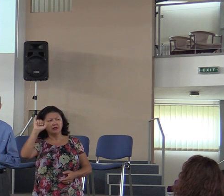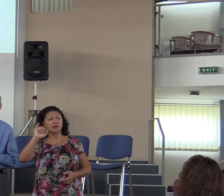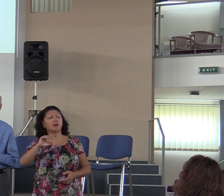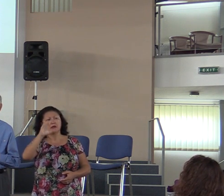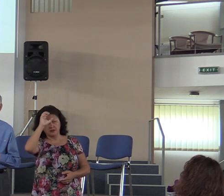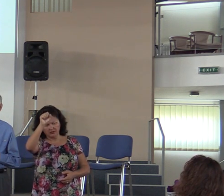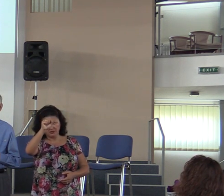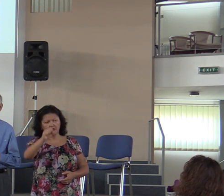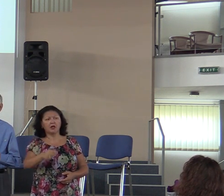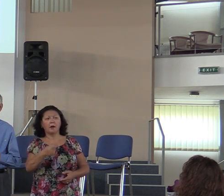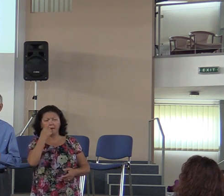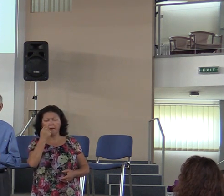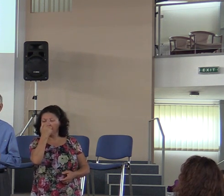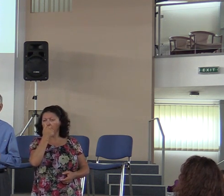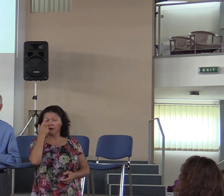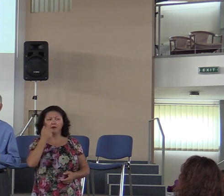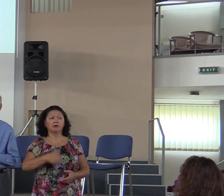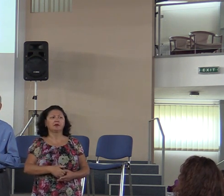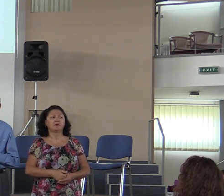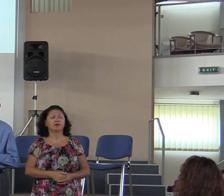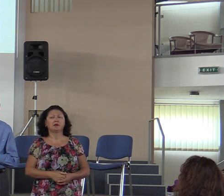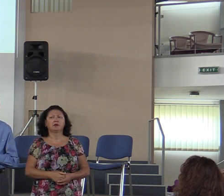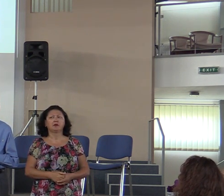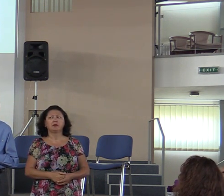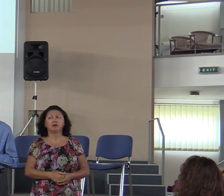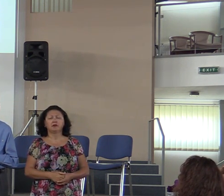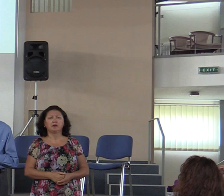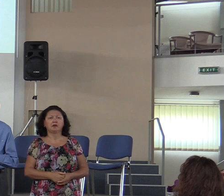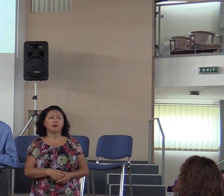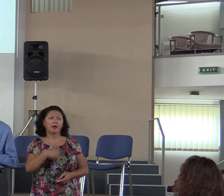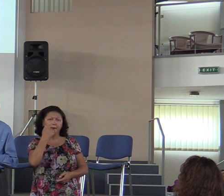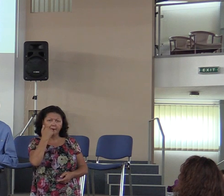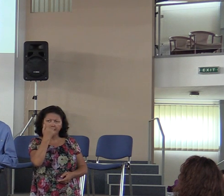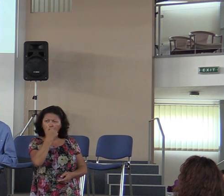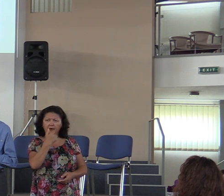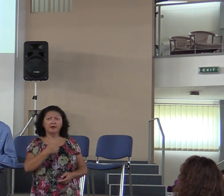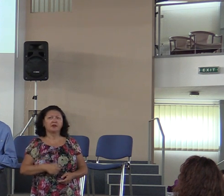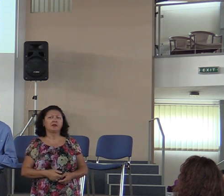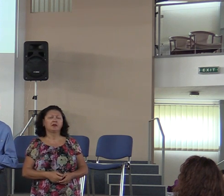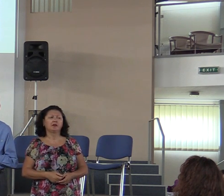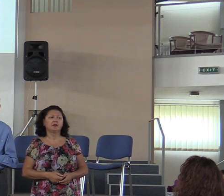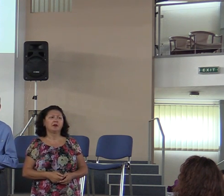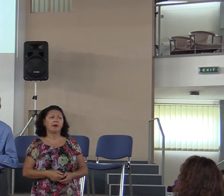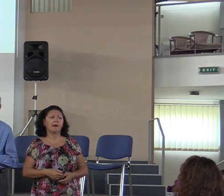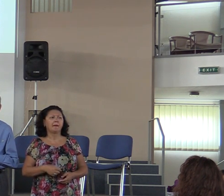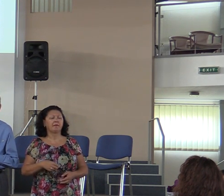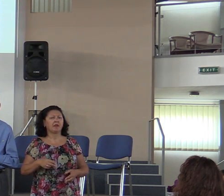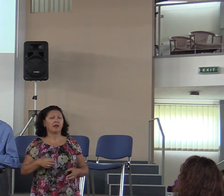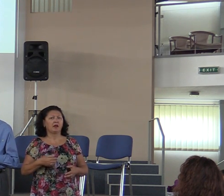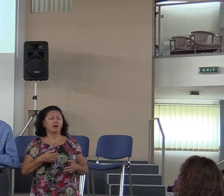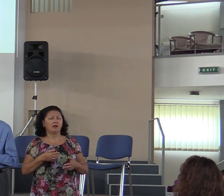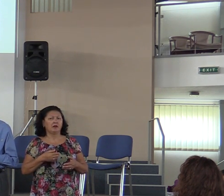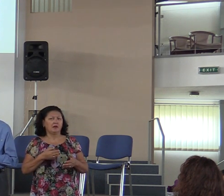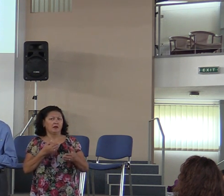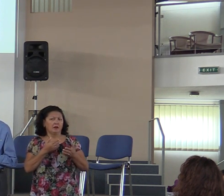hope that others did not seem to have. Dar ei plâng cu un sens al speranței pe care alții